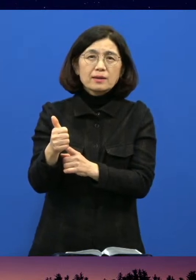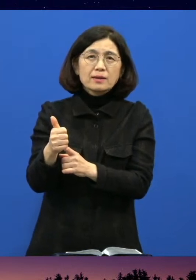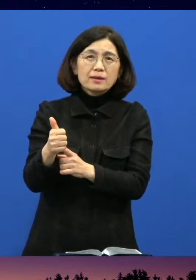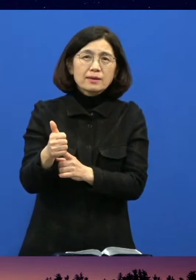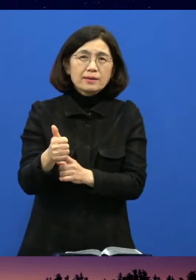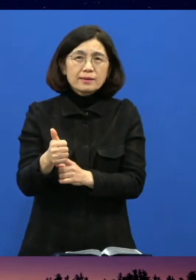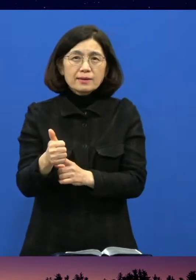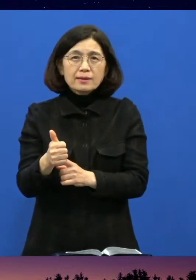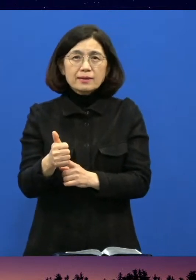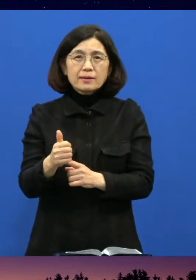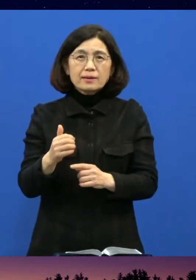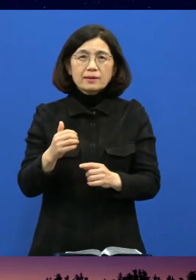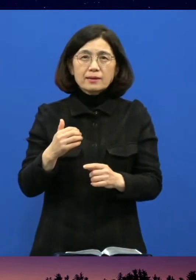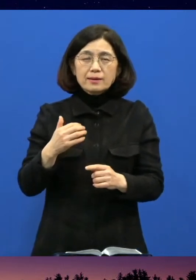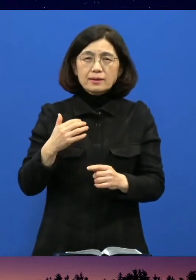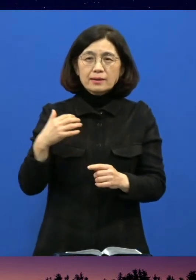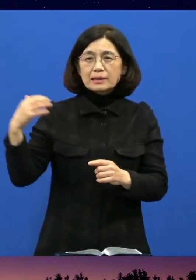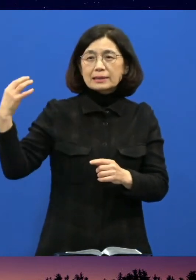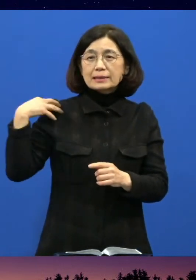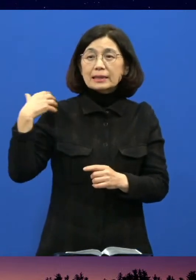내가 들어오면 손에